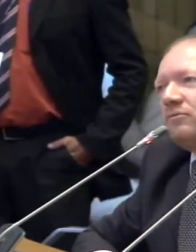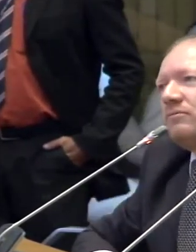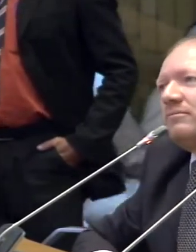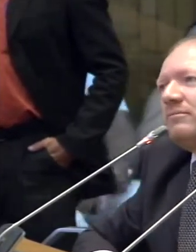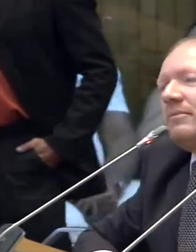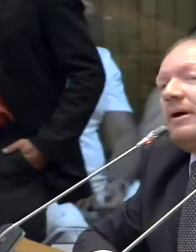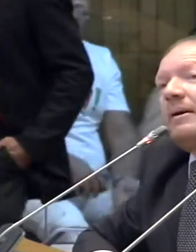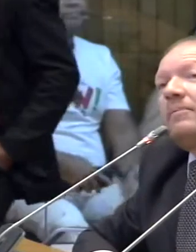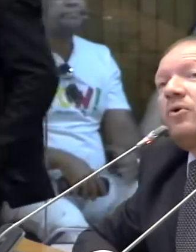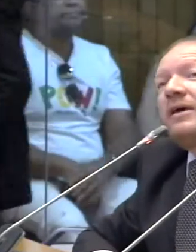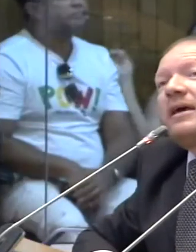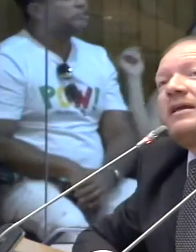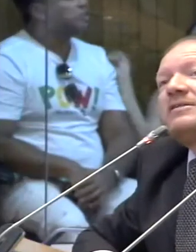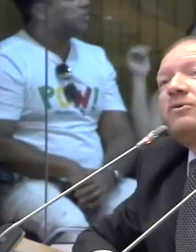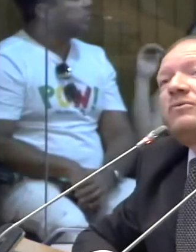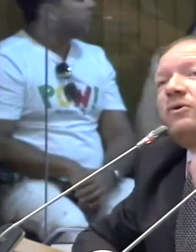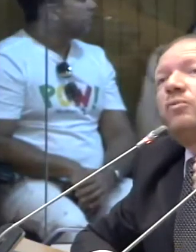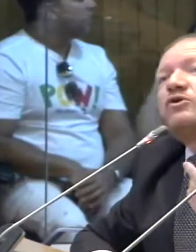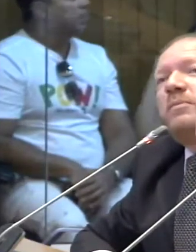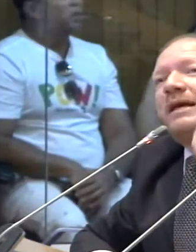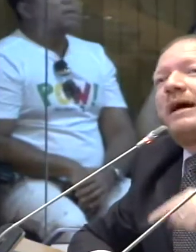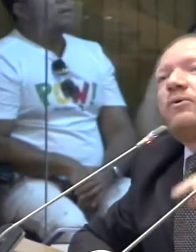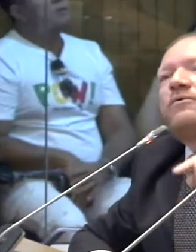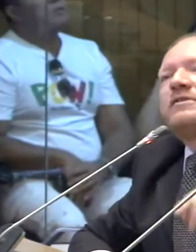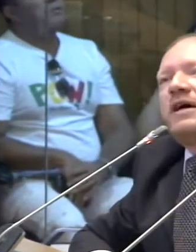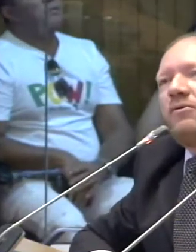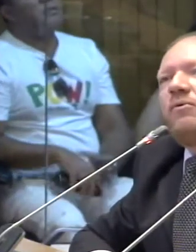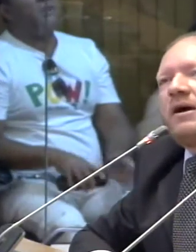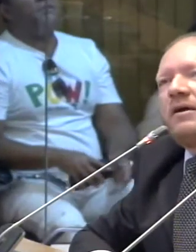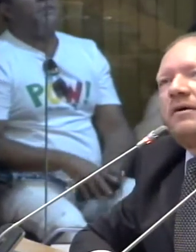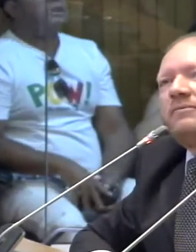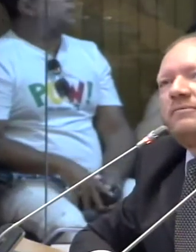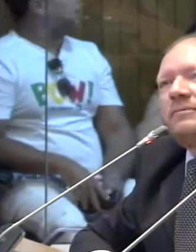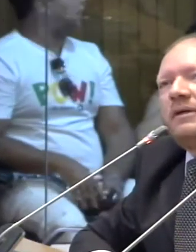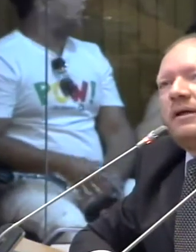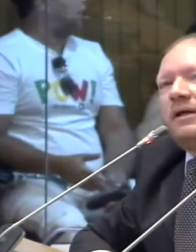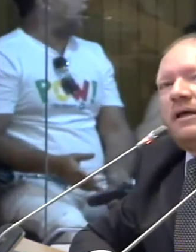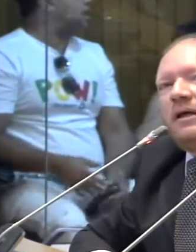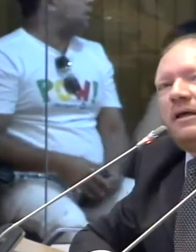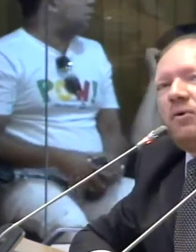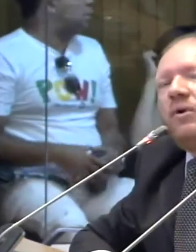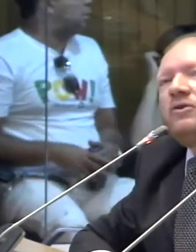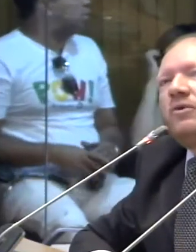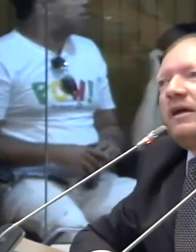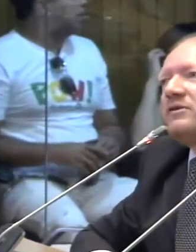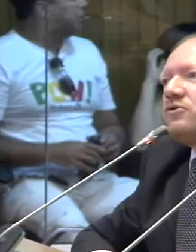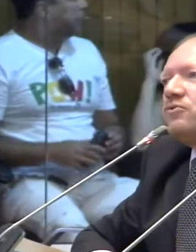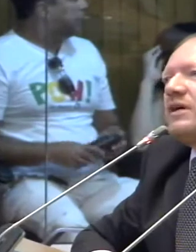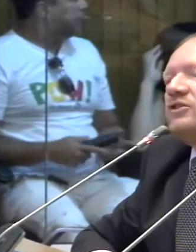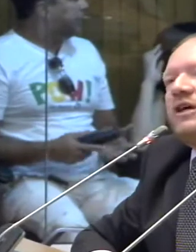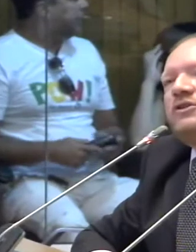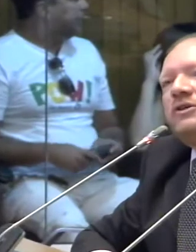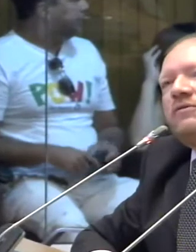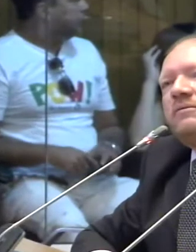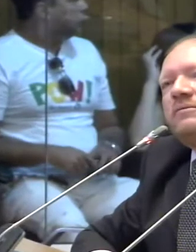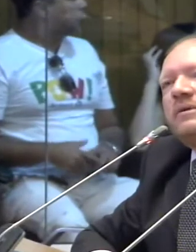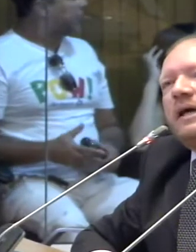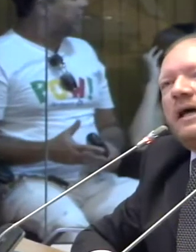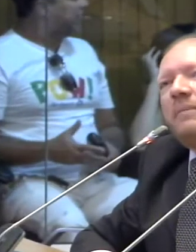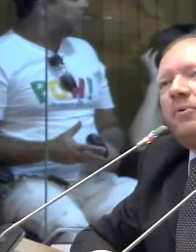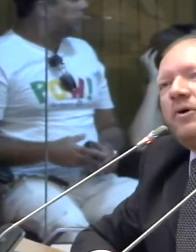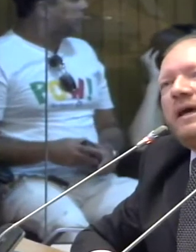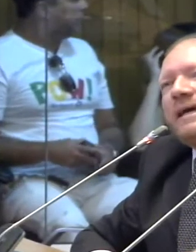insultam tanto porque eles não têm como explicar o que fizeram com o Maranhão. E quando eles nos